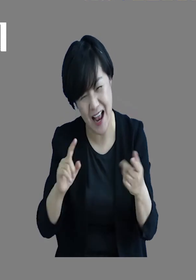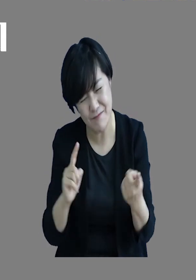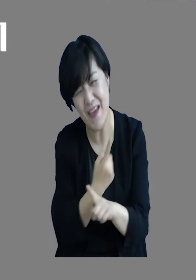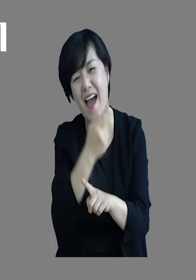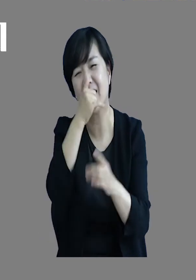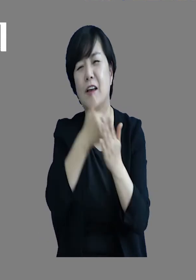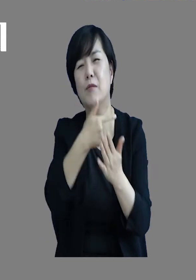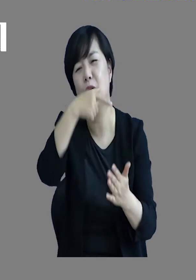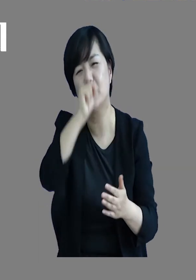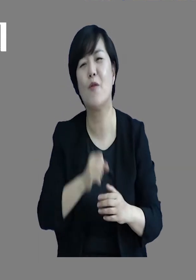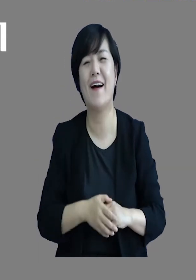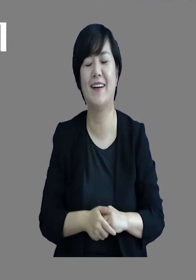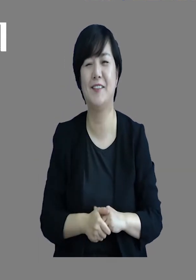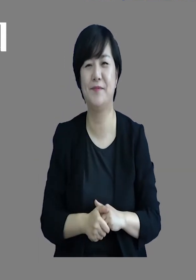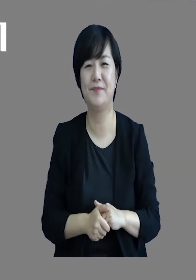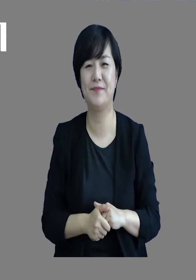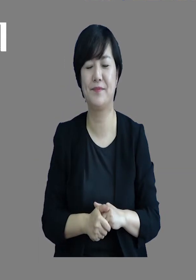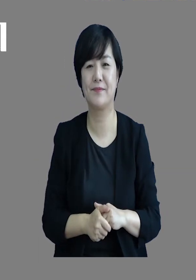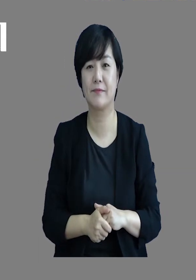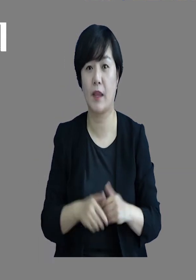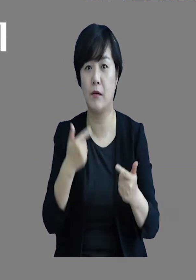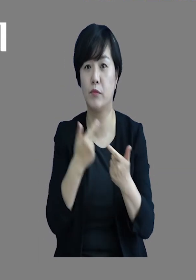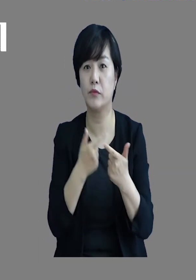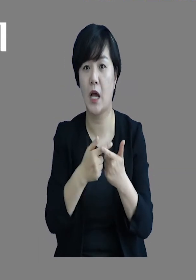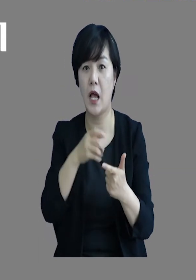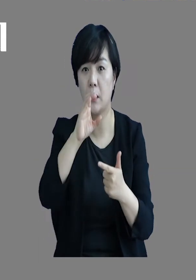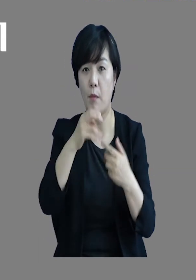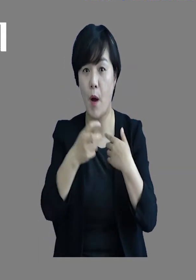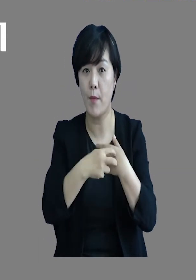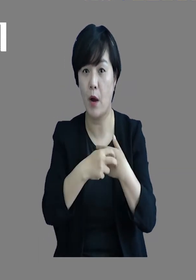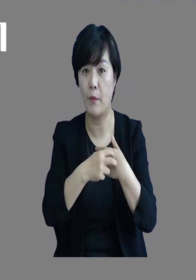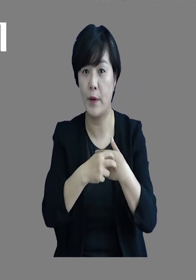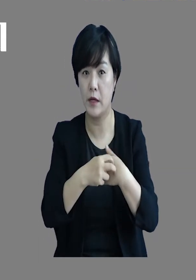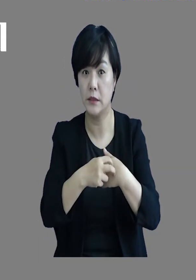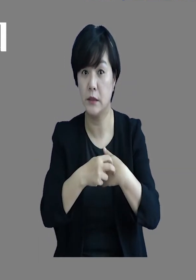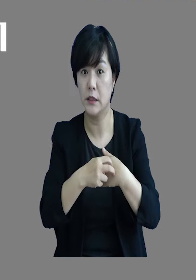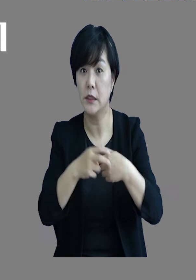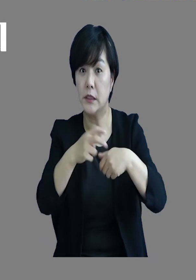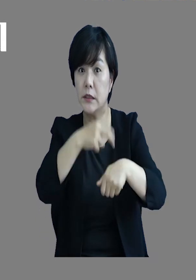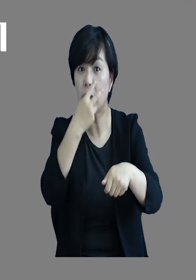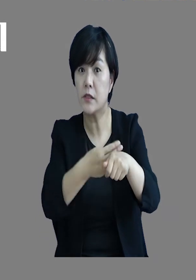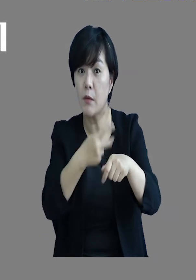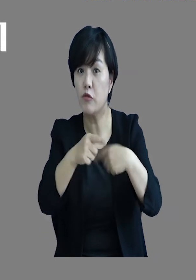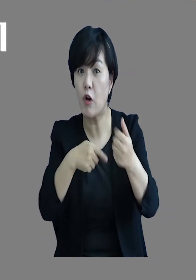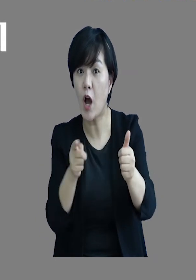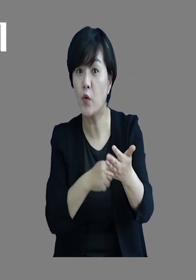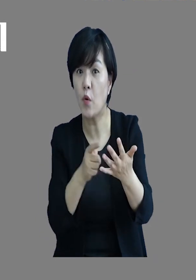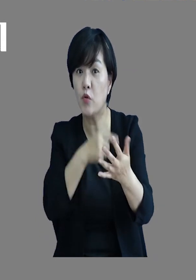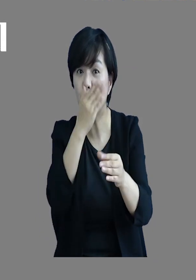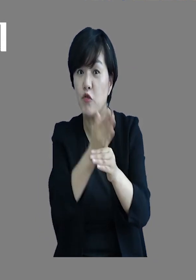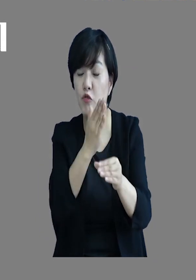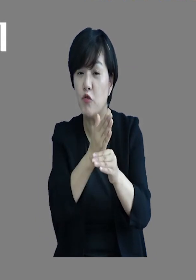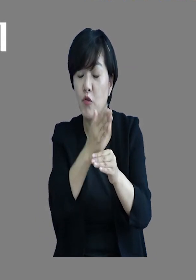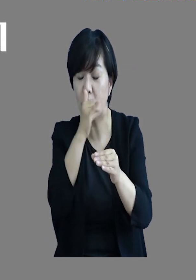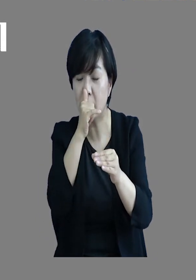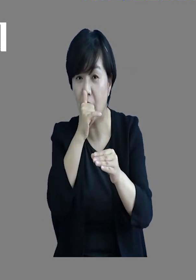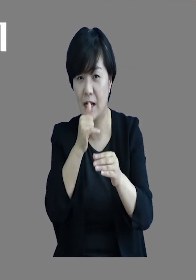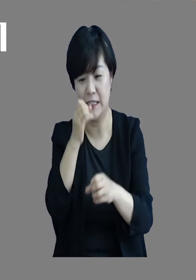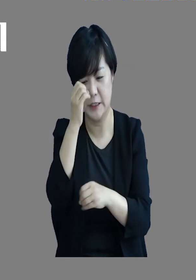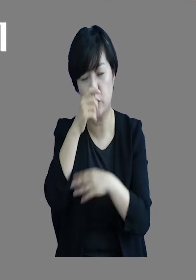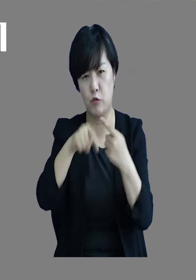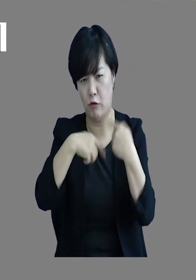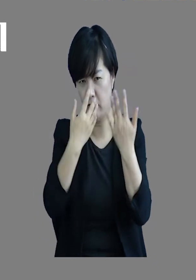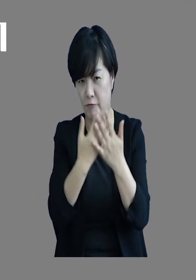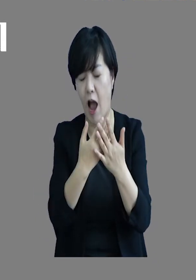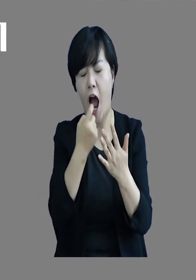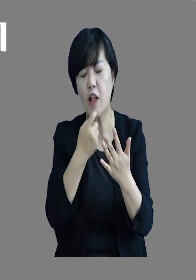해주셔서 너무 좋다고. 부산 성모병원에서는 의료진들을 대상으로 수어 교육을 하고 있어서 기초적인